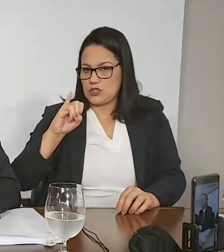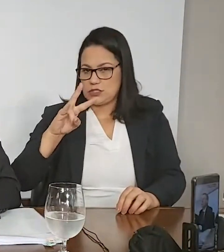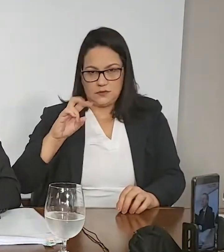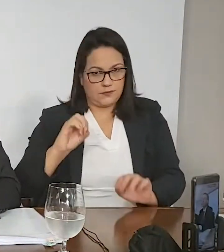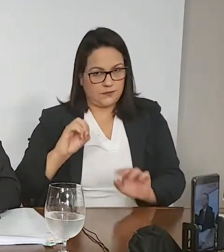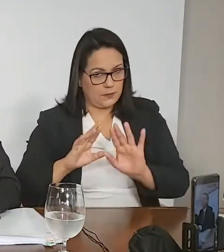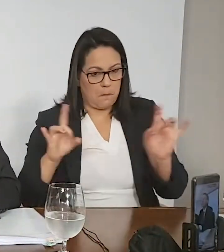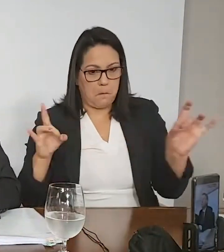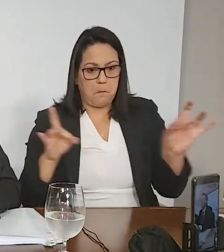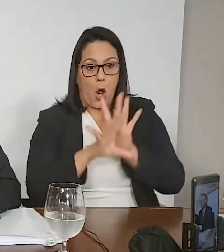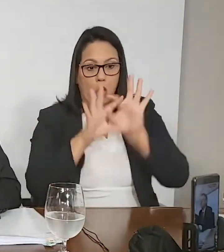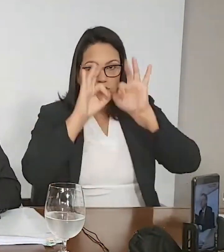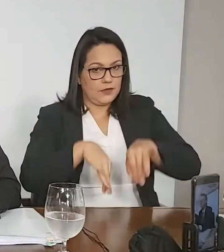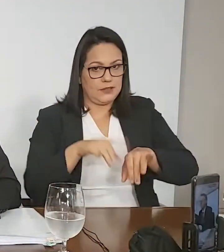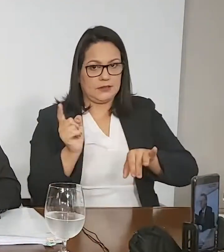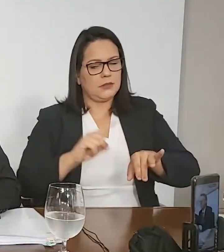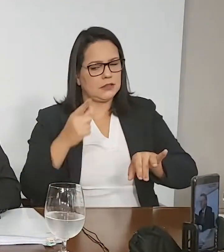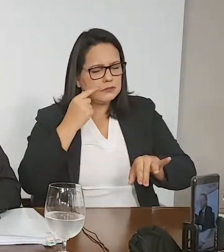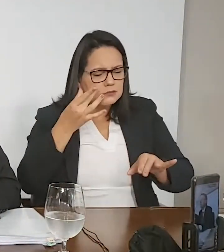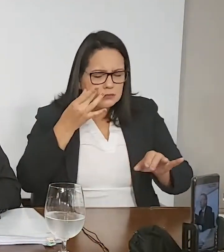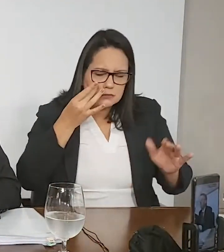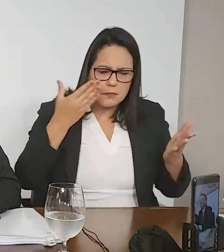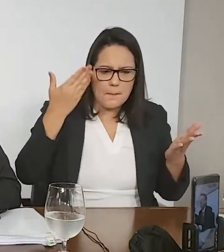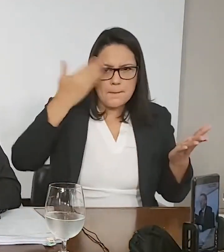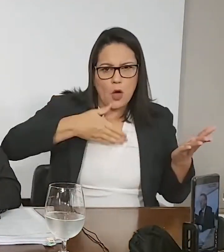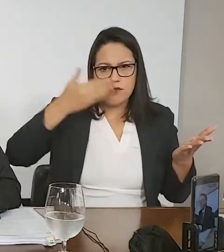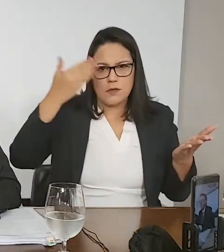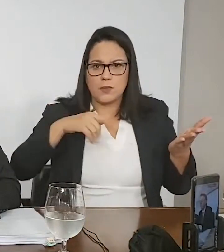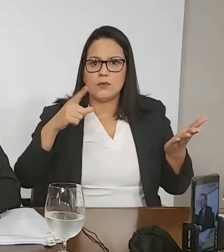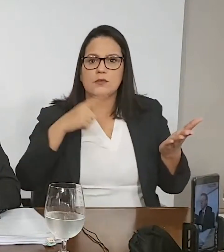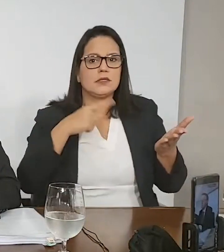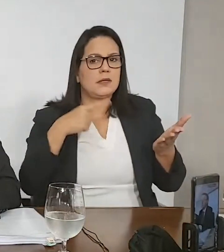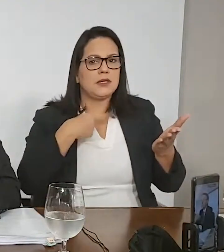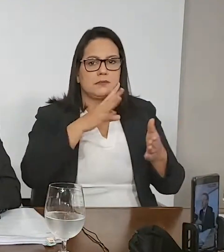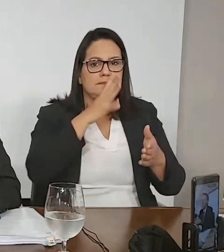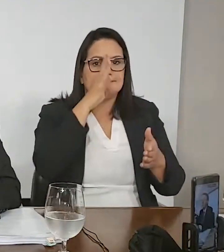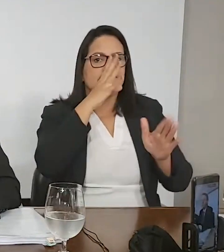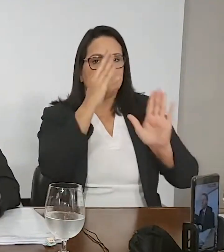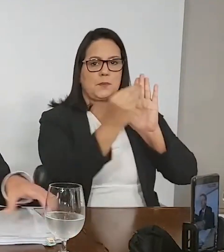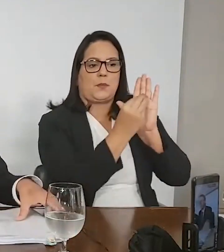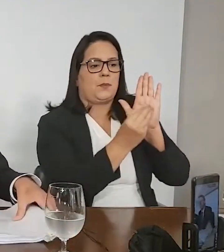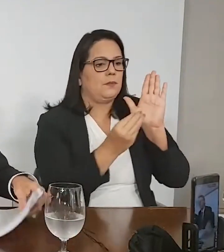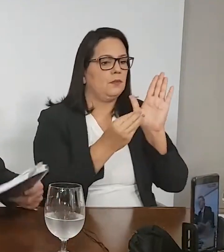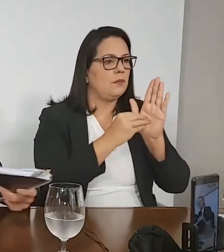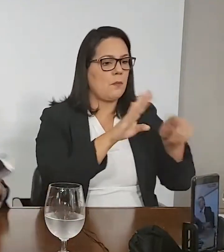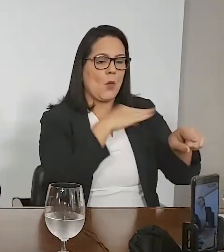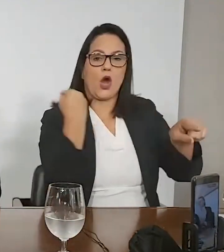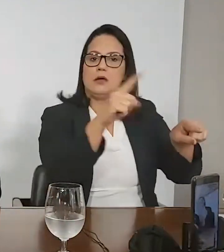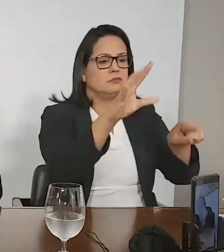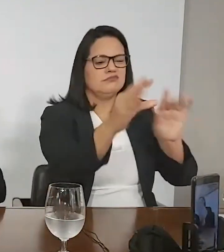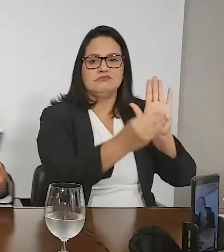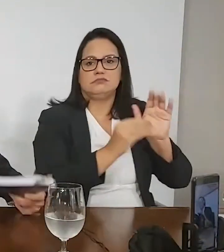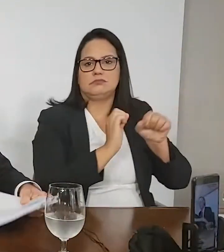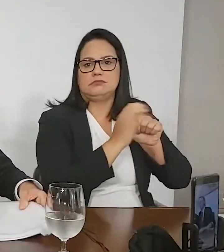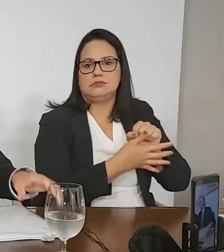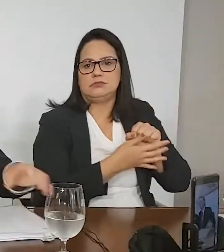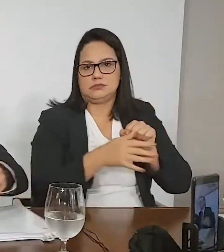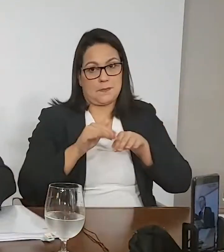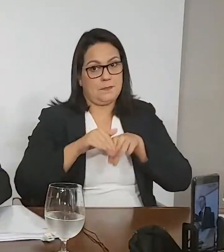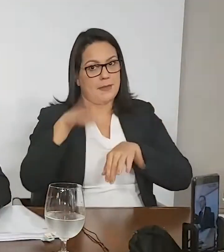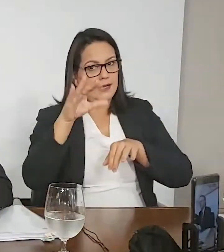indícios, com fortíssimos indícios de supernotificação. O TCU diz aqui, então, nesse documento, em mais de 100